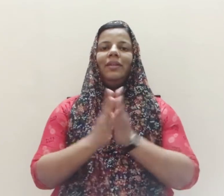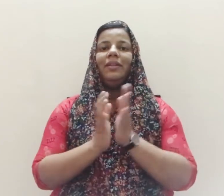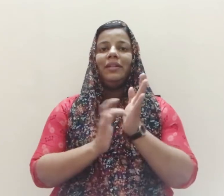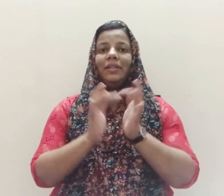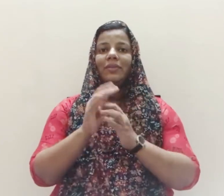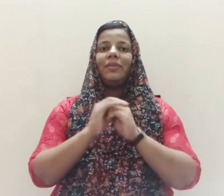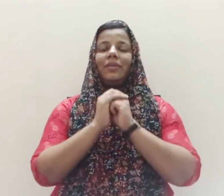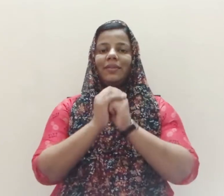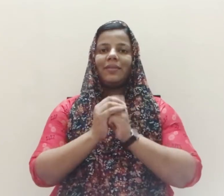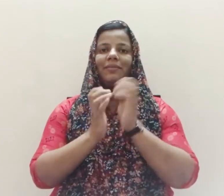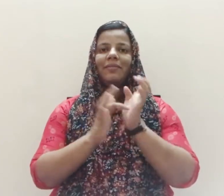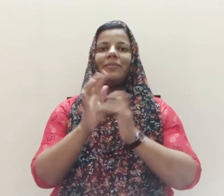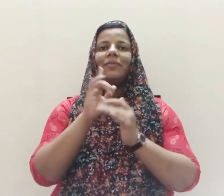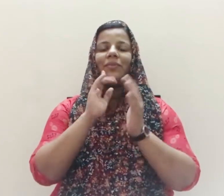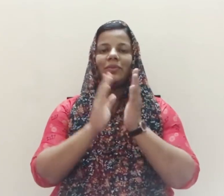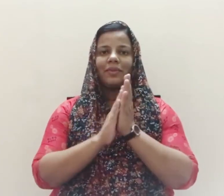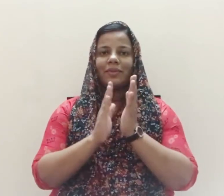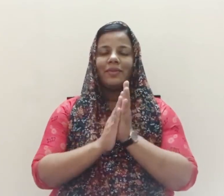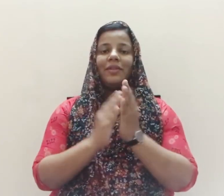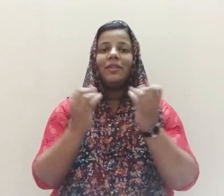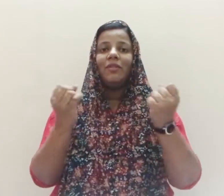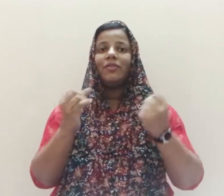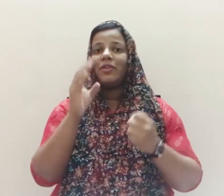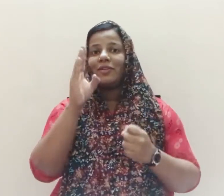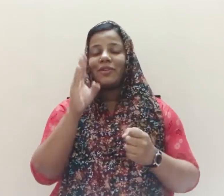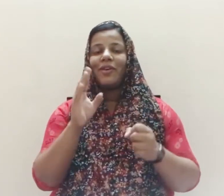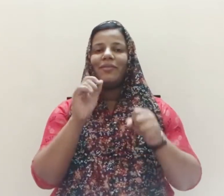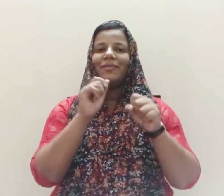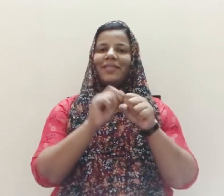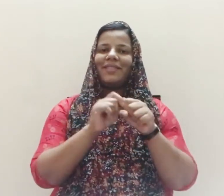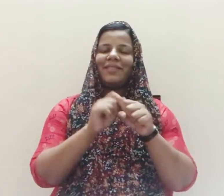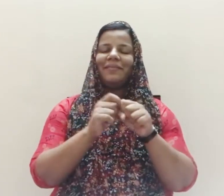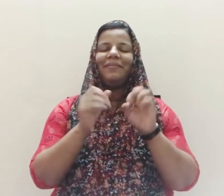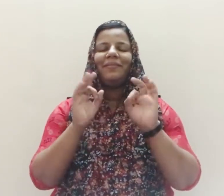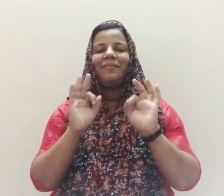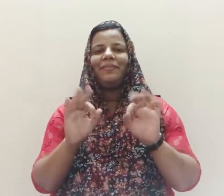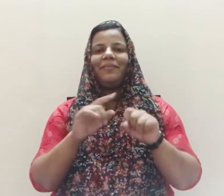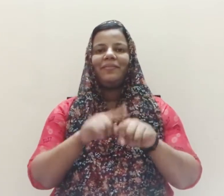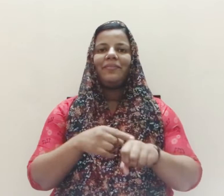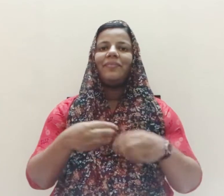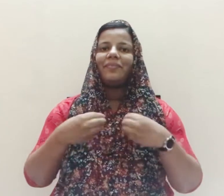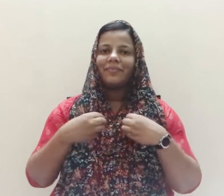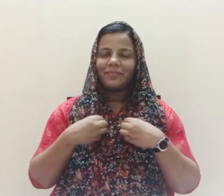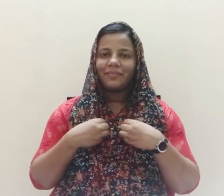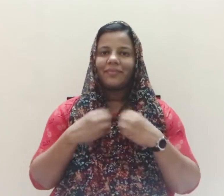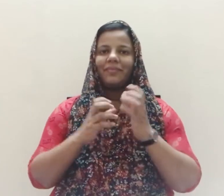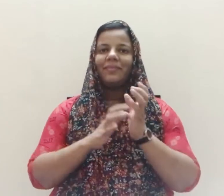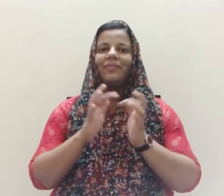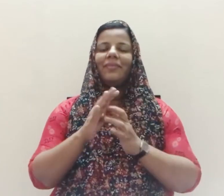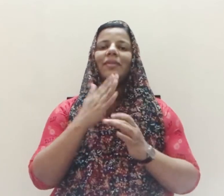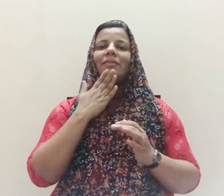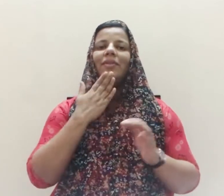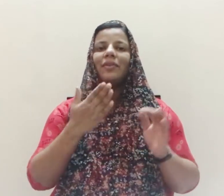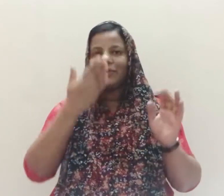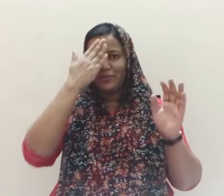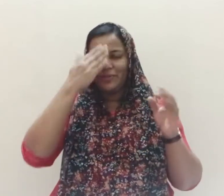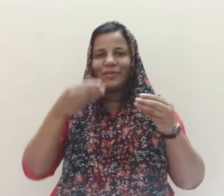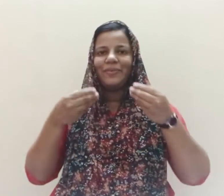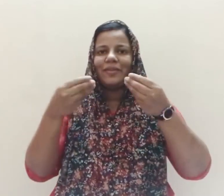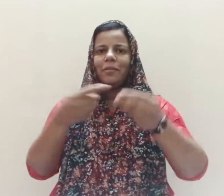കർത്താവിനെ ആരാധിക്കുവാൻ, കർത്താവിനെ സ്തുതിക്കുവാൻ സർവശക്തനായ പിതാവ് ഒരുക്കി തന്നിരിക്കുന്ന നല്ല സാവകാശത്തിനായിട്ട് നമുക്ക് നന്ദിയോടെ സ്തോത്രം ചെയ്യാം. കരങ്ങളൊക്കെ